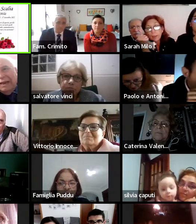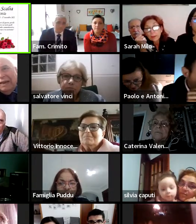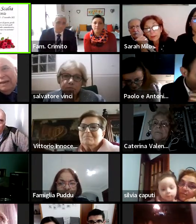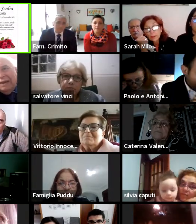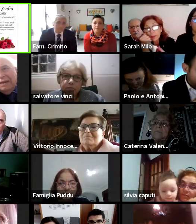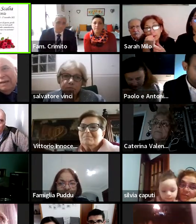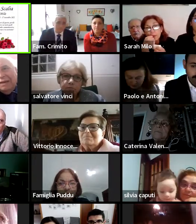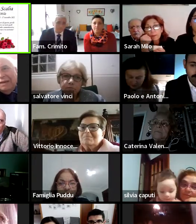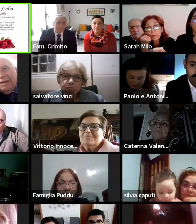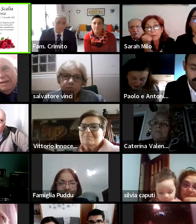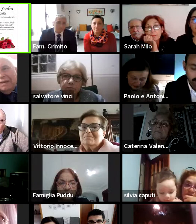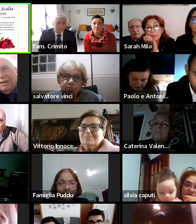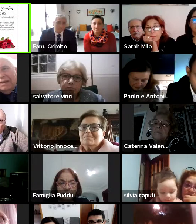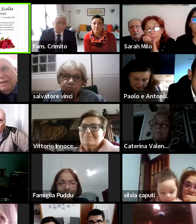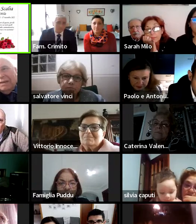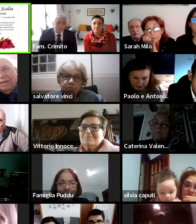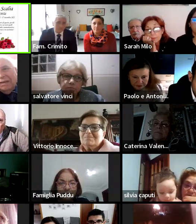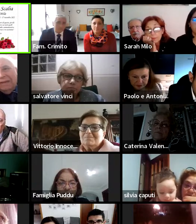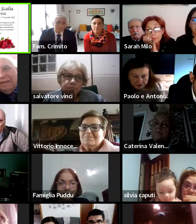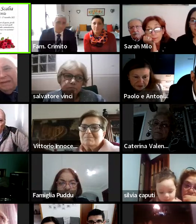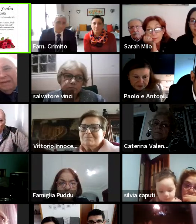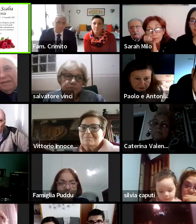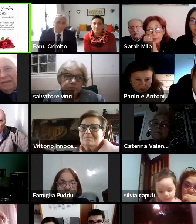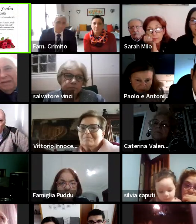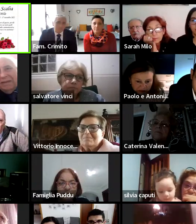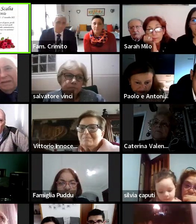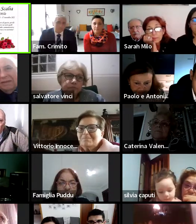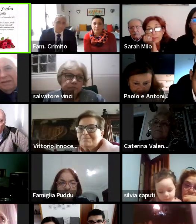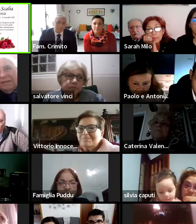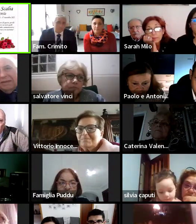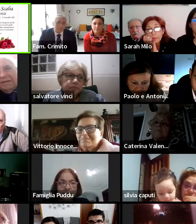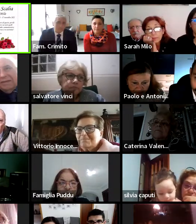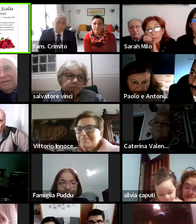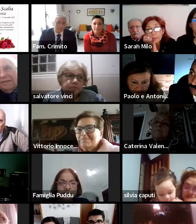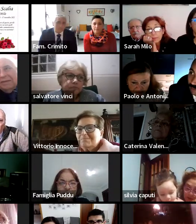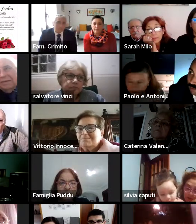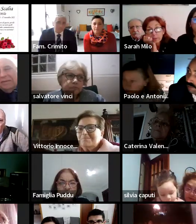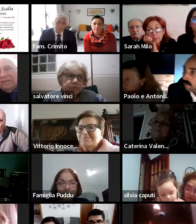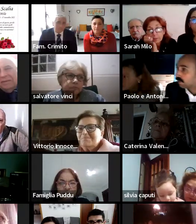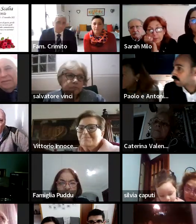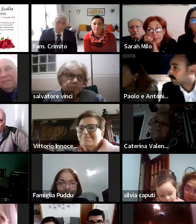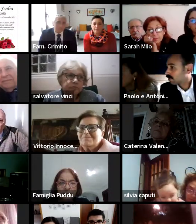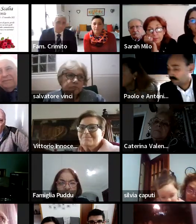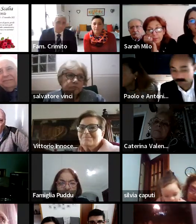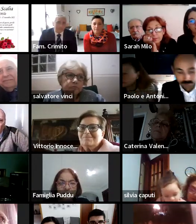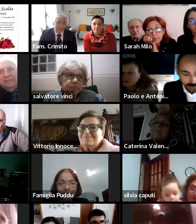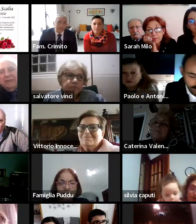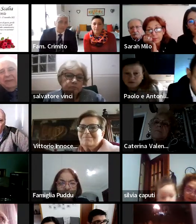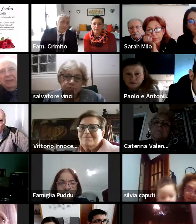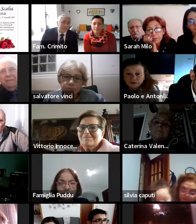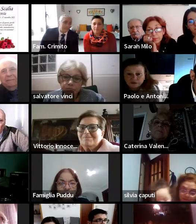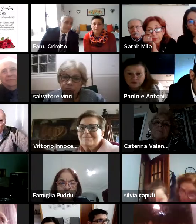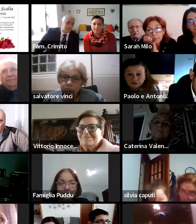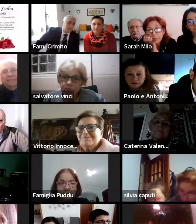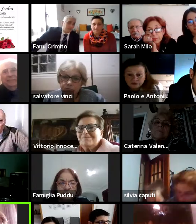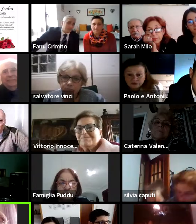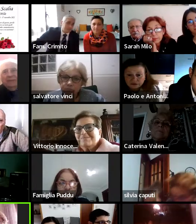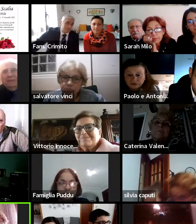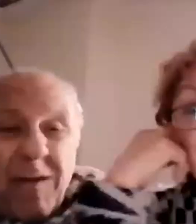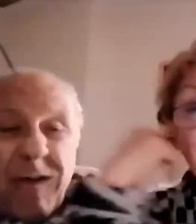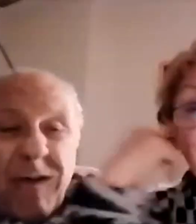Buonasera anche a Tanino e addino buonasera un bacio da parte di